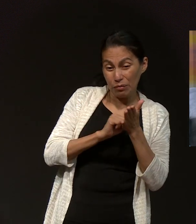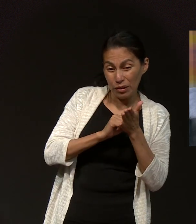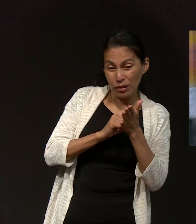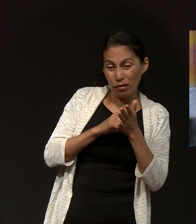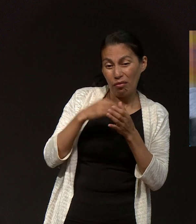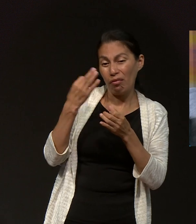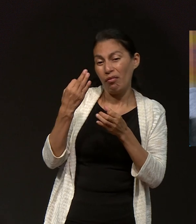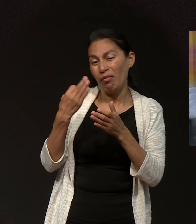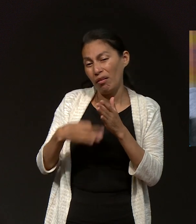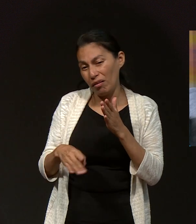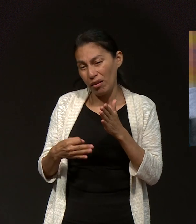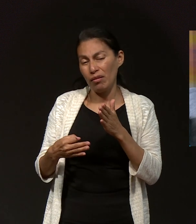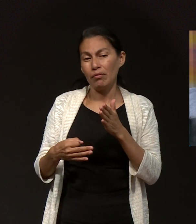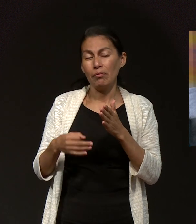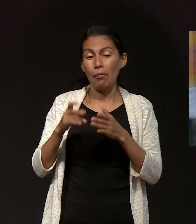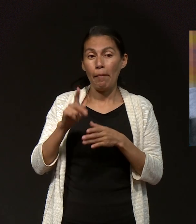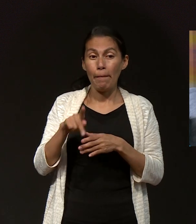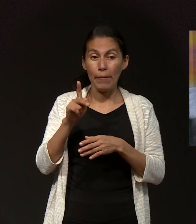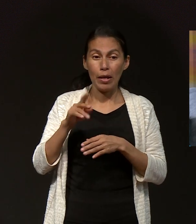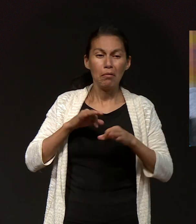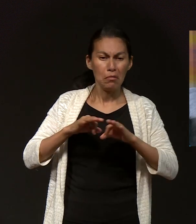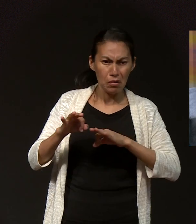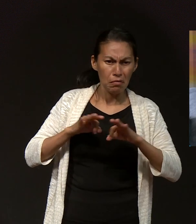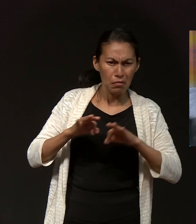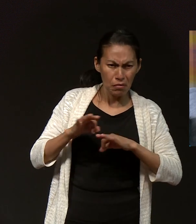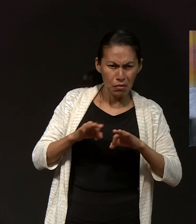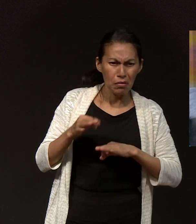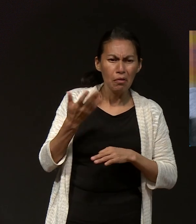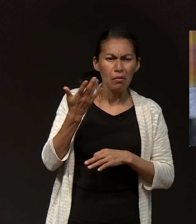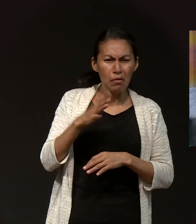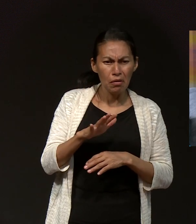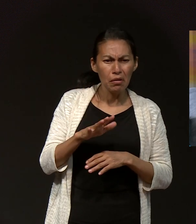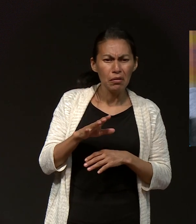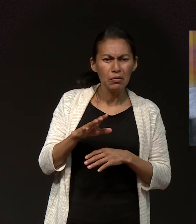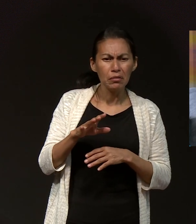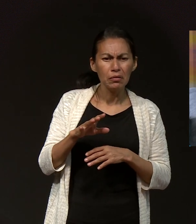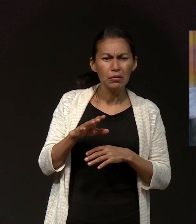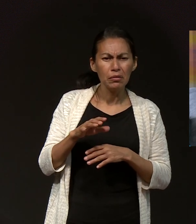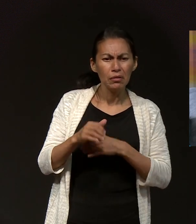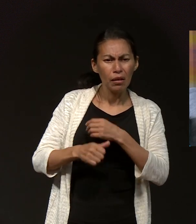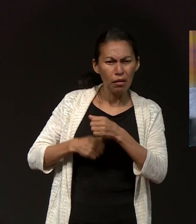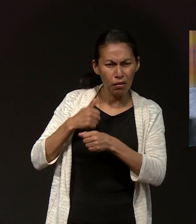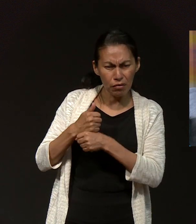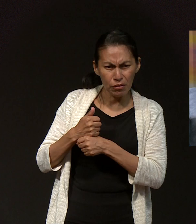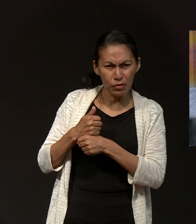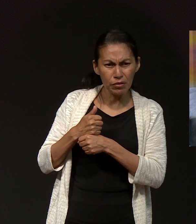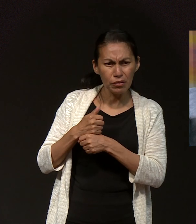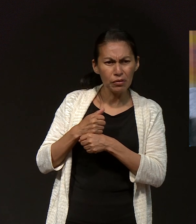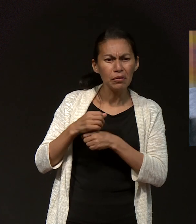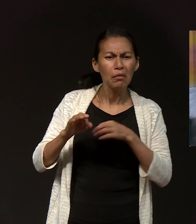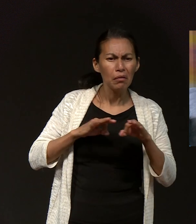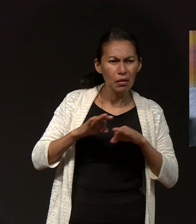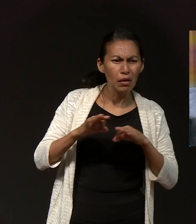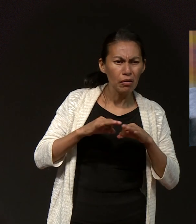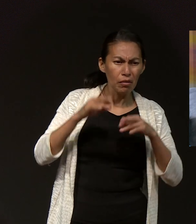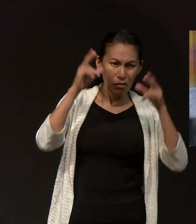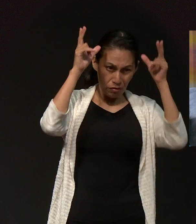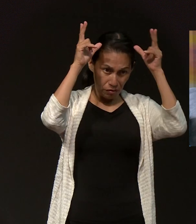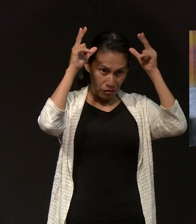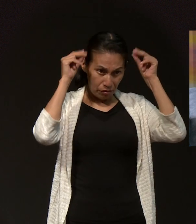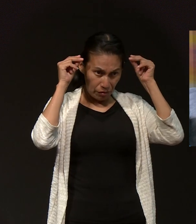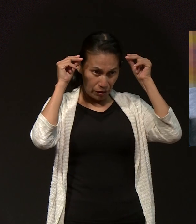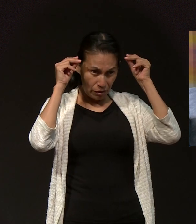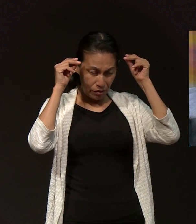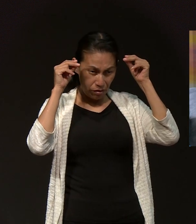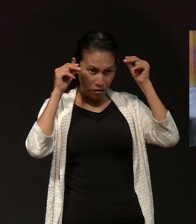pero estuve trabajando 10 años de enfermera industrial. Entonces, se fue